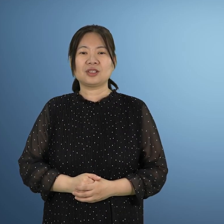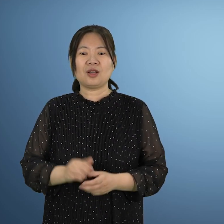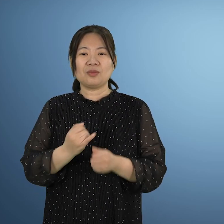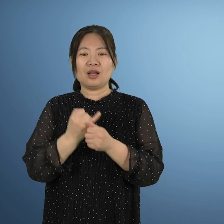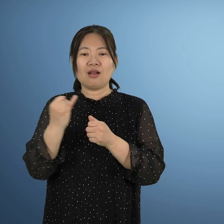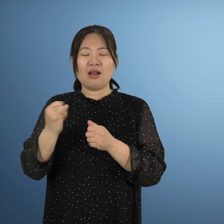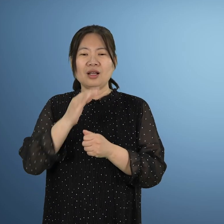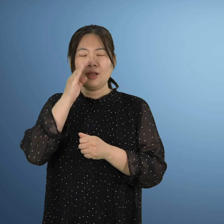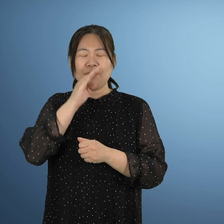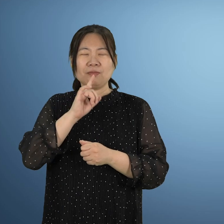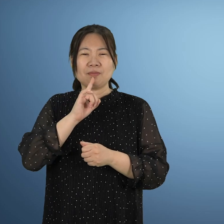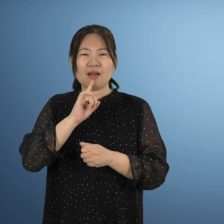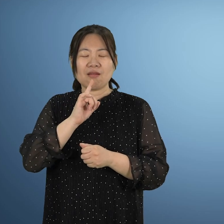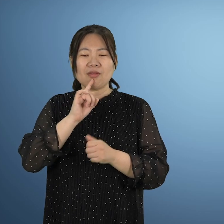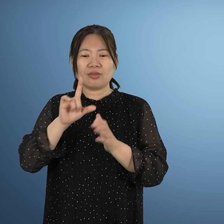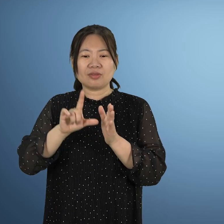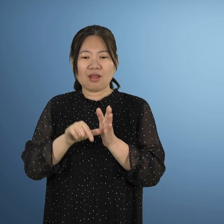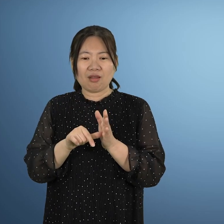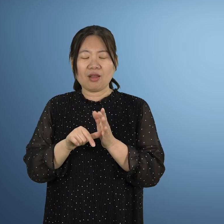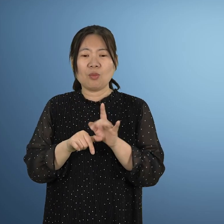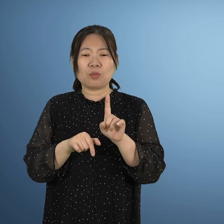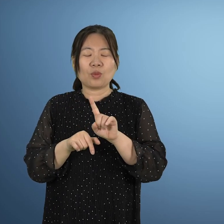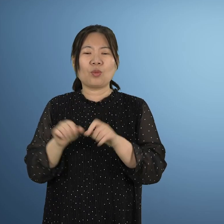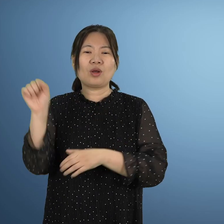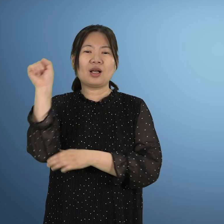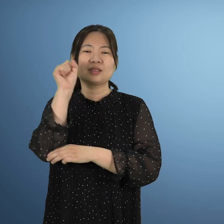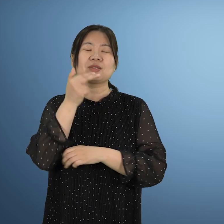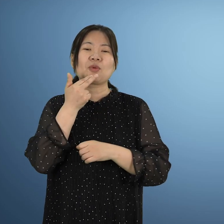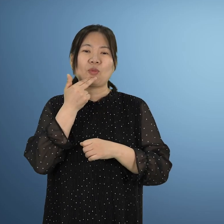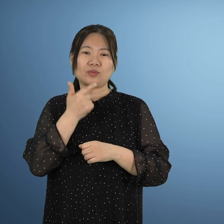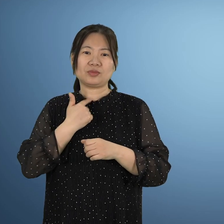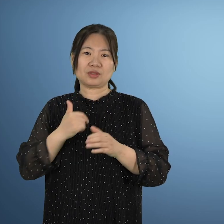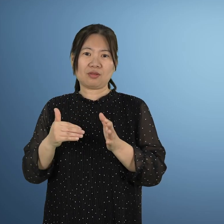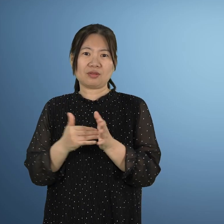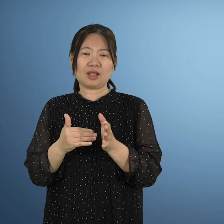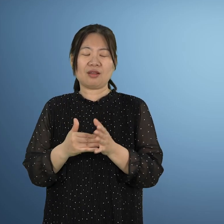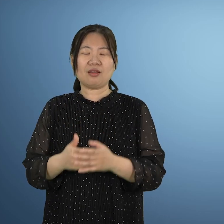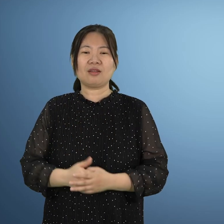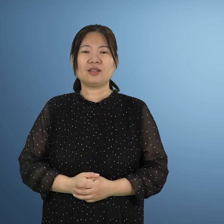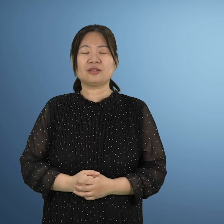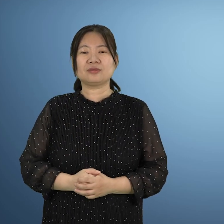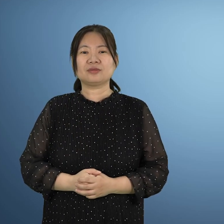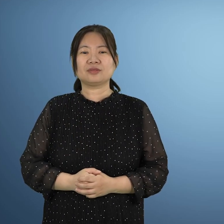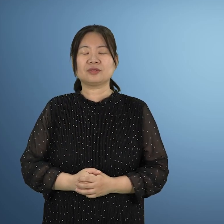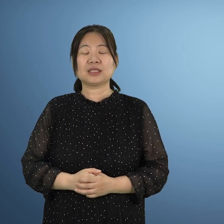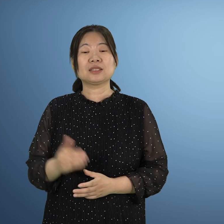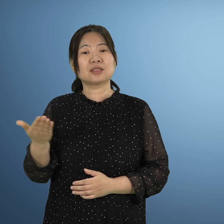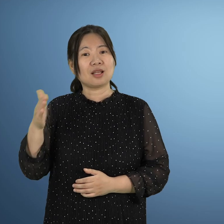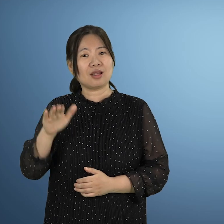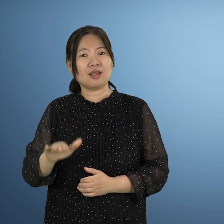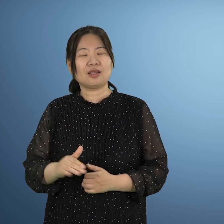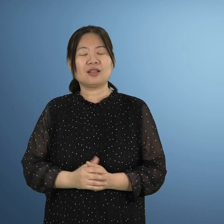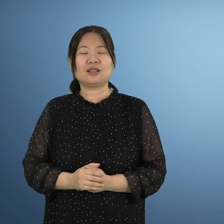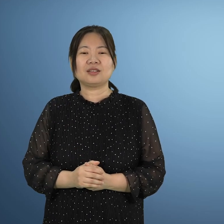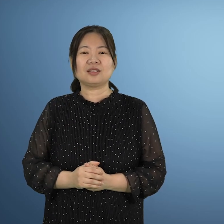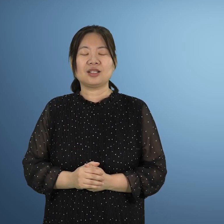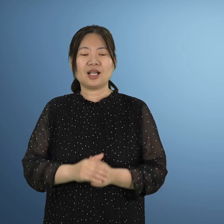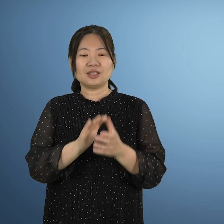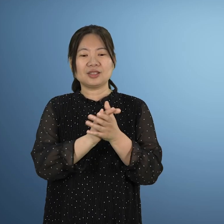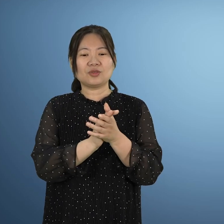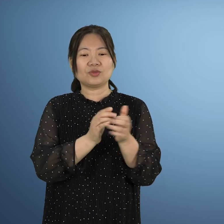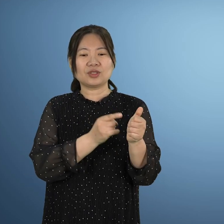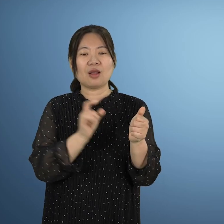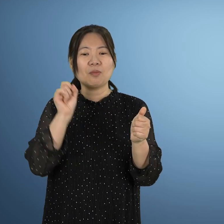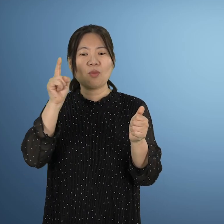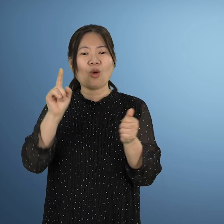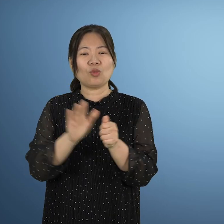와이프가 악담을 퍼붓는 가운데에도 흔들리지 않았던 사람이에요. 그런데 친구들이